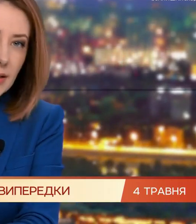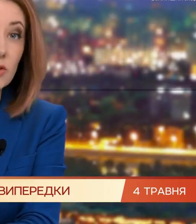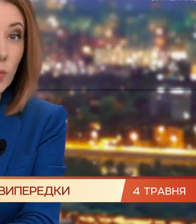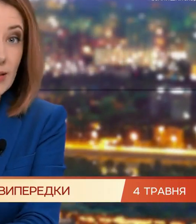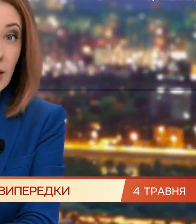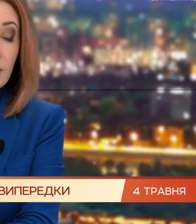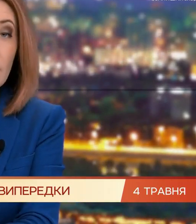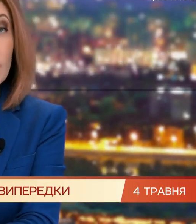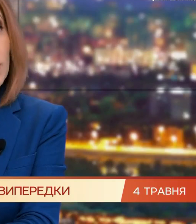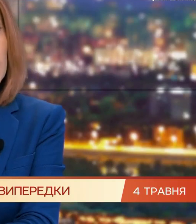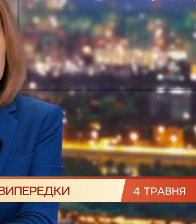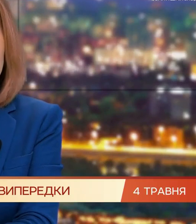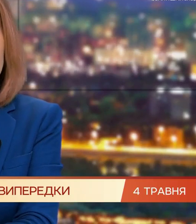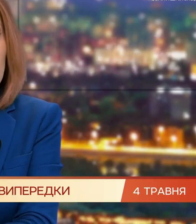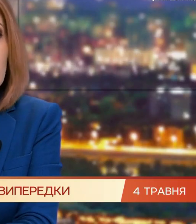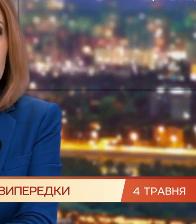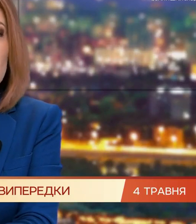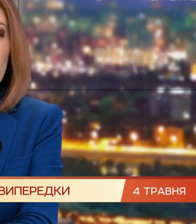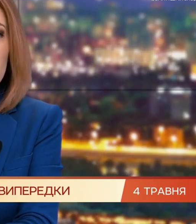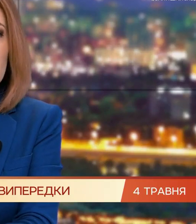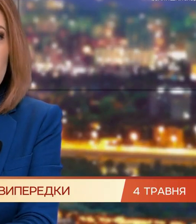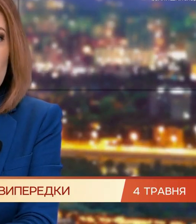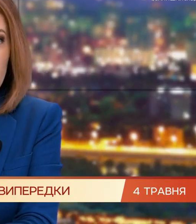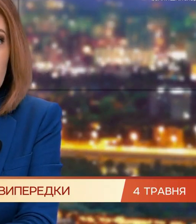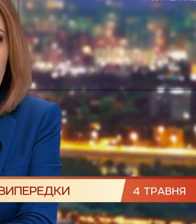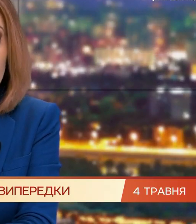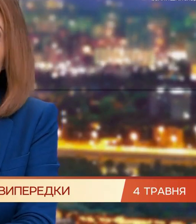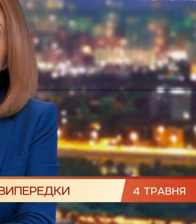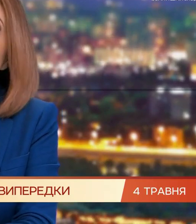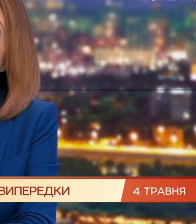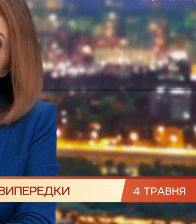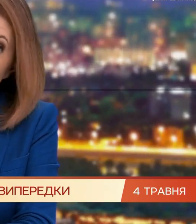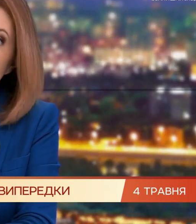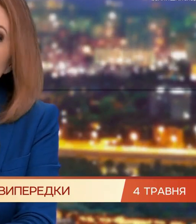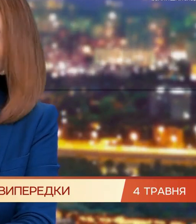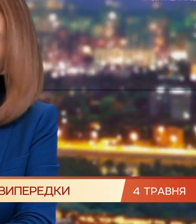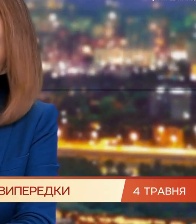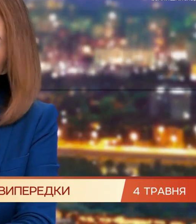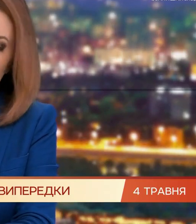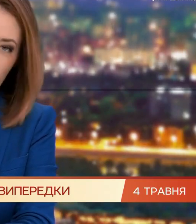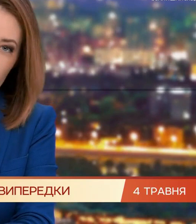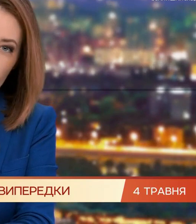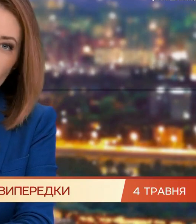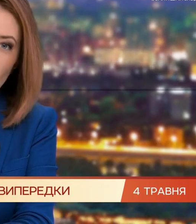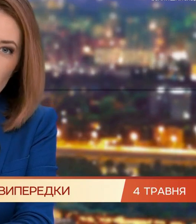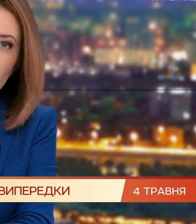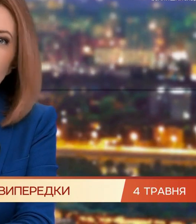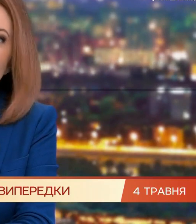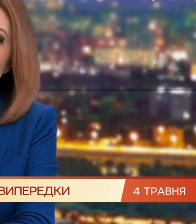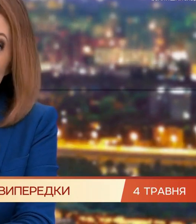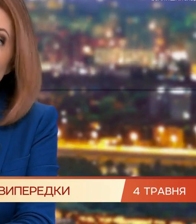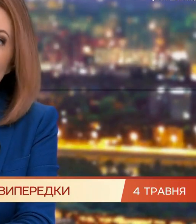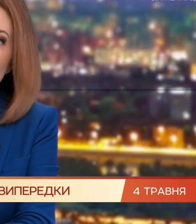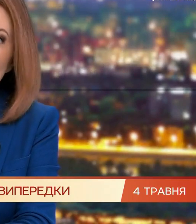відкриття магазинів, базарів, мера так і не допитали сьогодні. Свідчення відклали через карантин на невстановлений термін. А от у